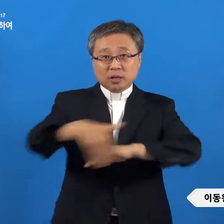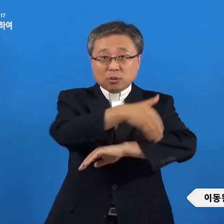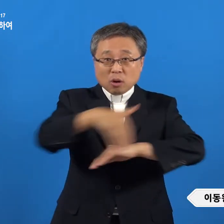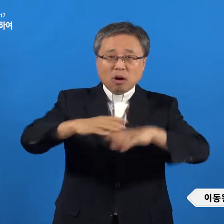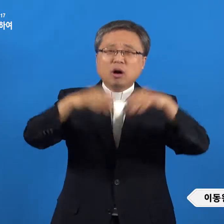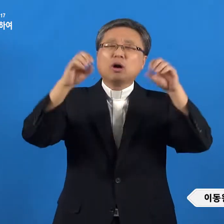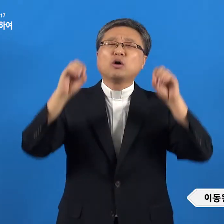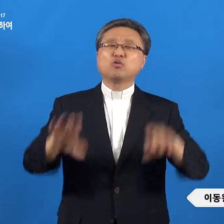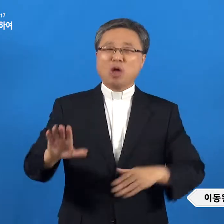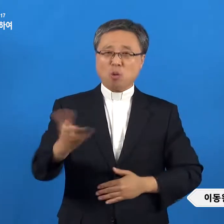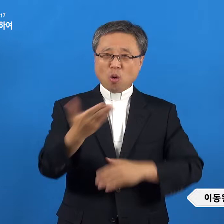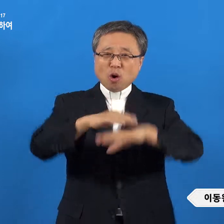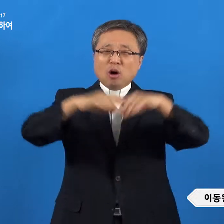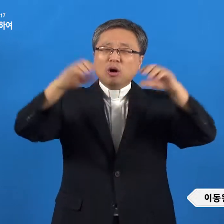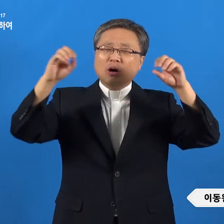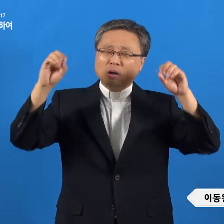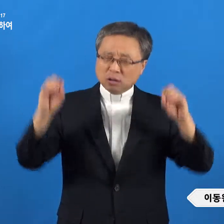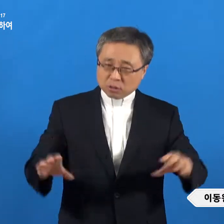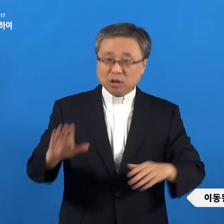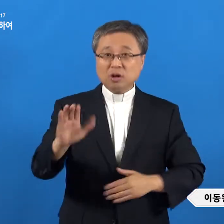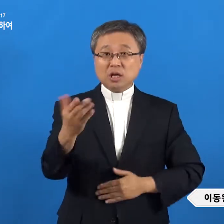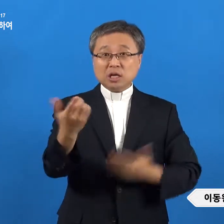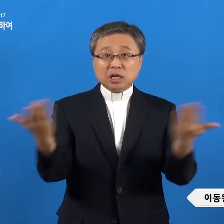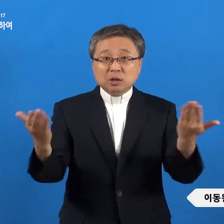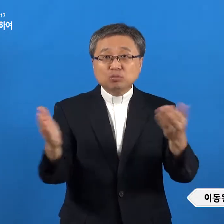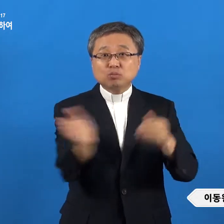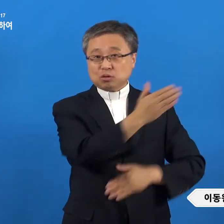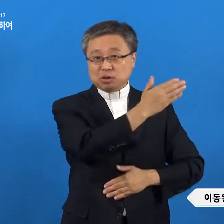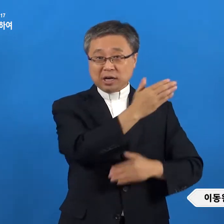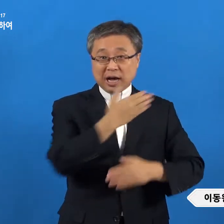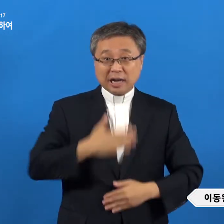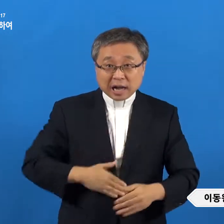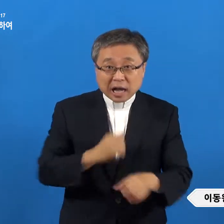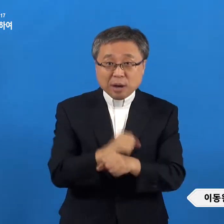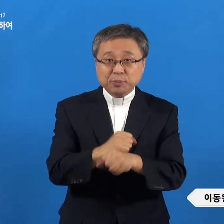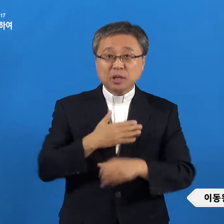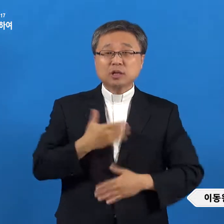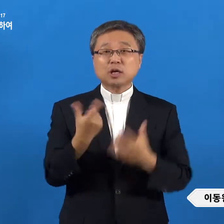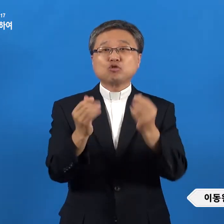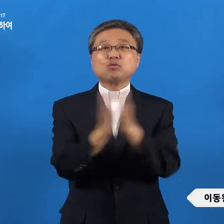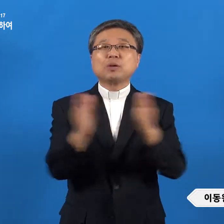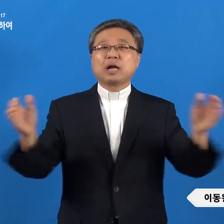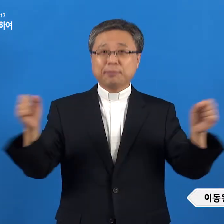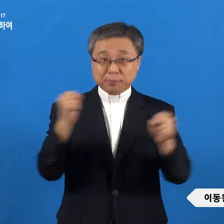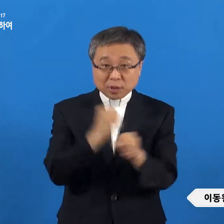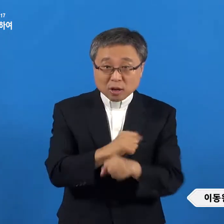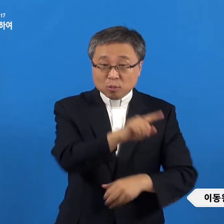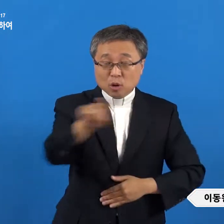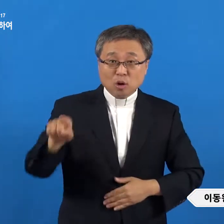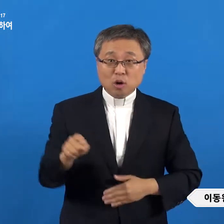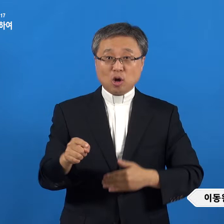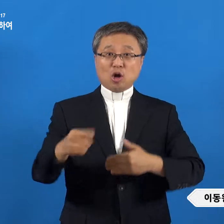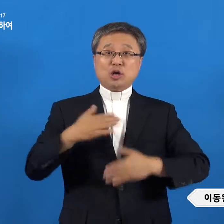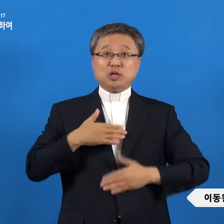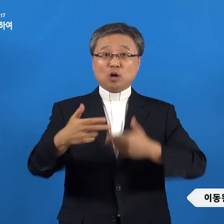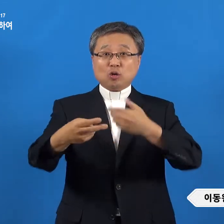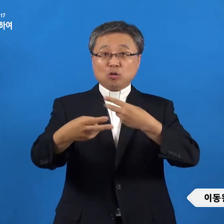헛되고 헛된 것입니다. 이것부터 알아야 합니다. 이렇게 출발하는 것입니다. 여러분 누가복음 12장의 어리석은 부자의